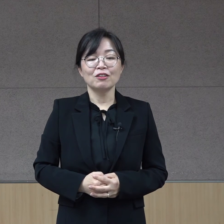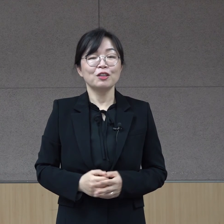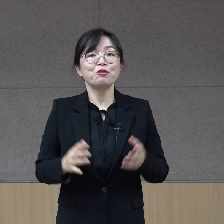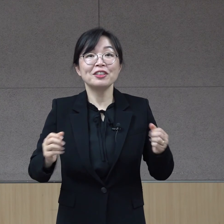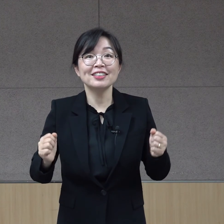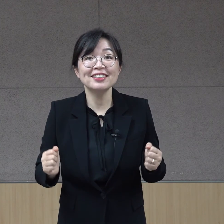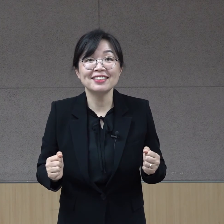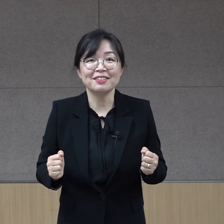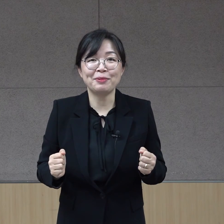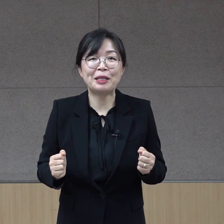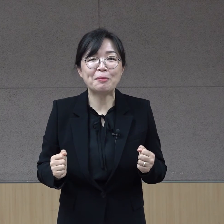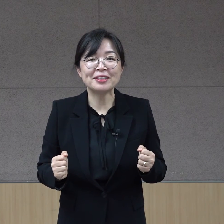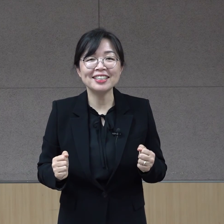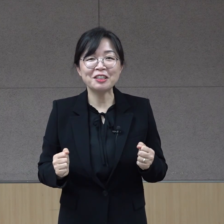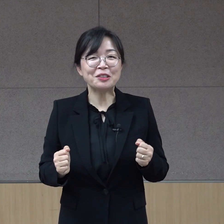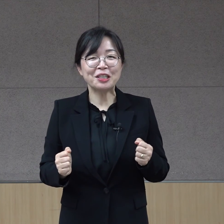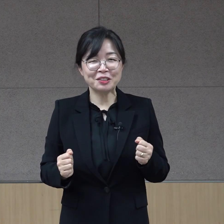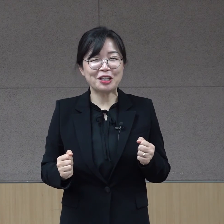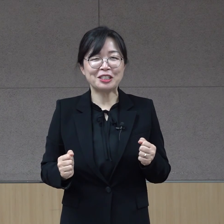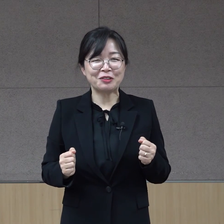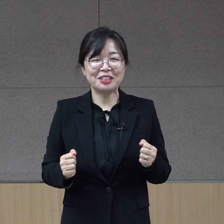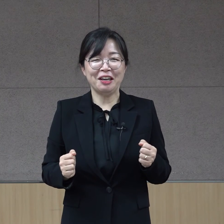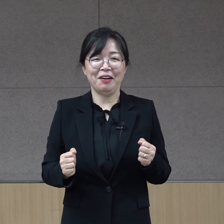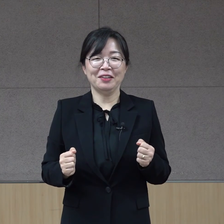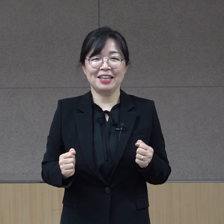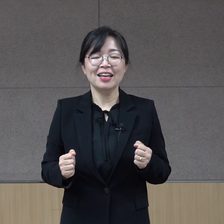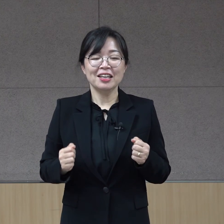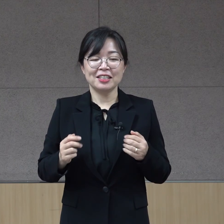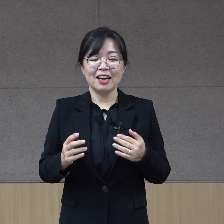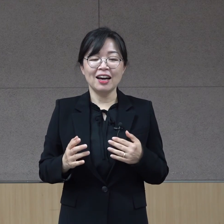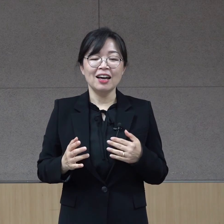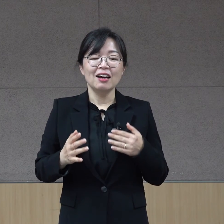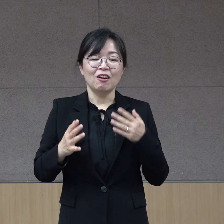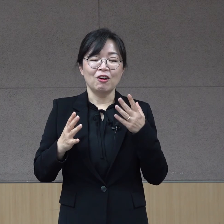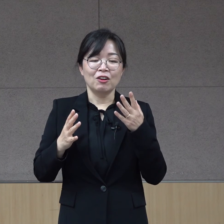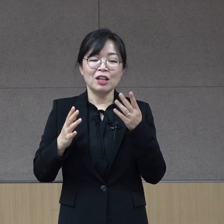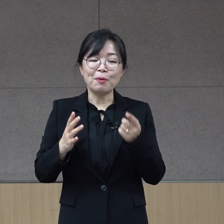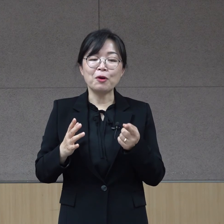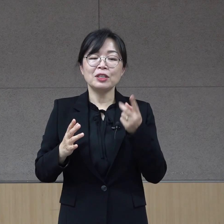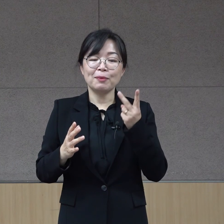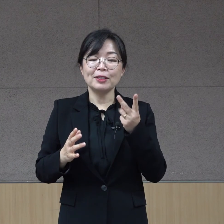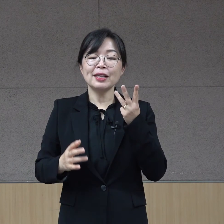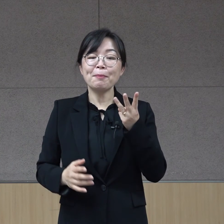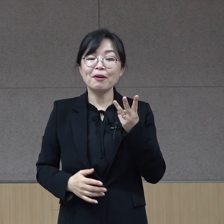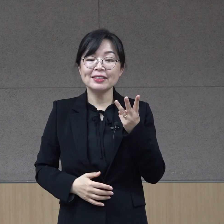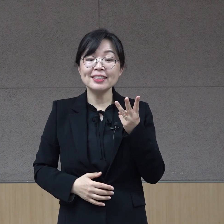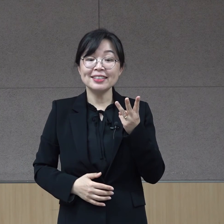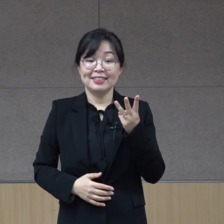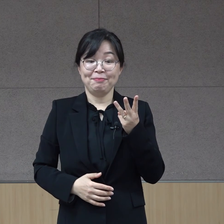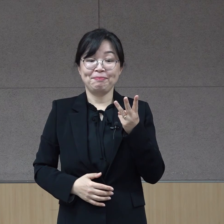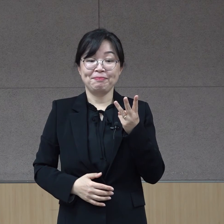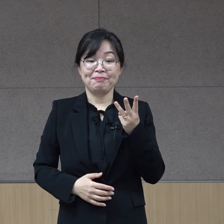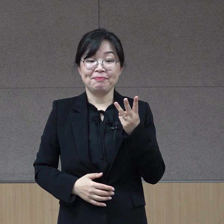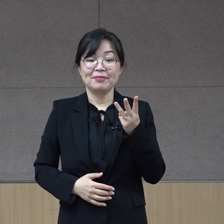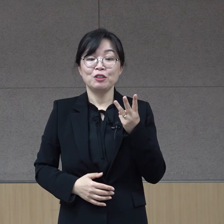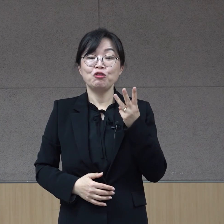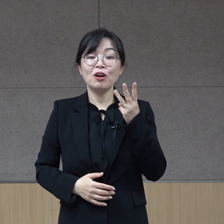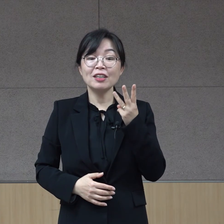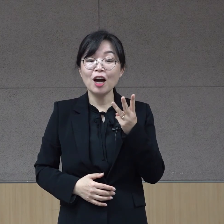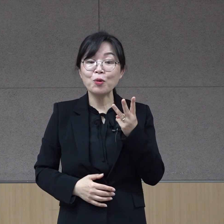그래도 우리는 비대면이 서서 익숙해지고 있어요. 예, 제가 1번, 2번, 3번을 수화를